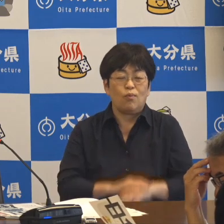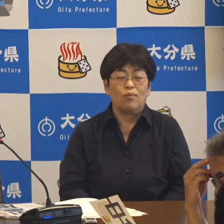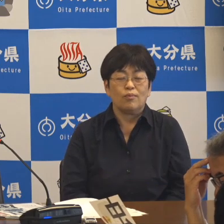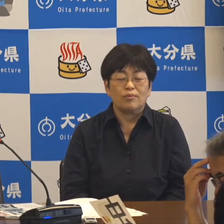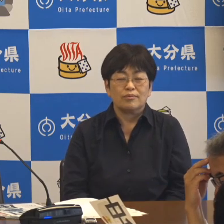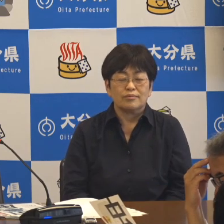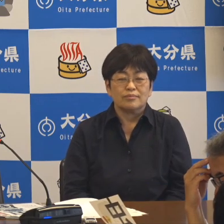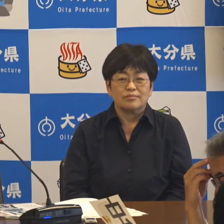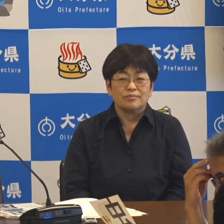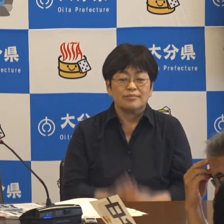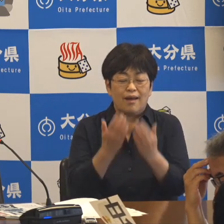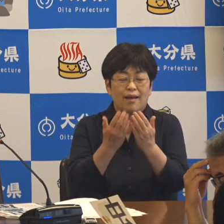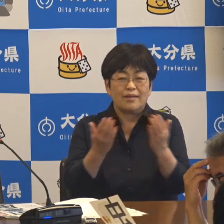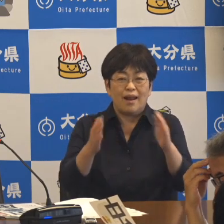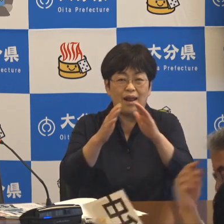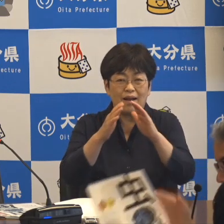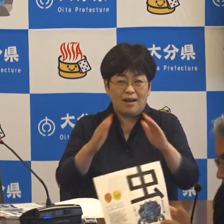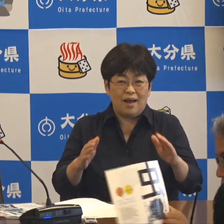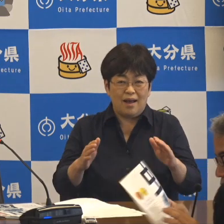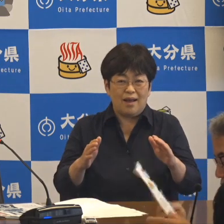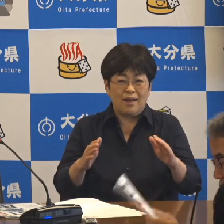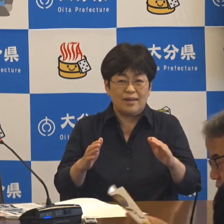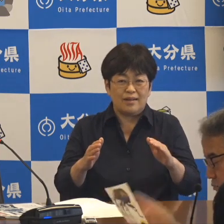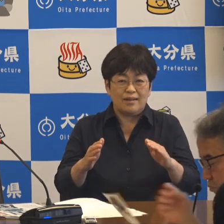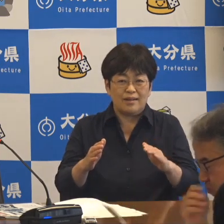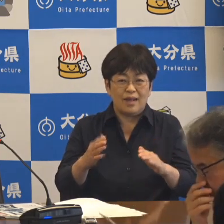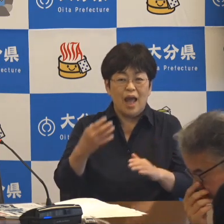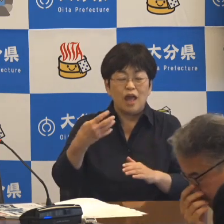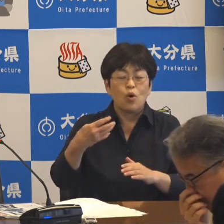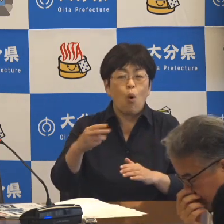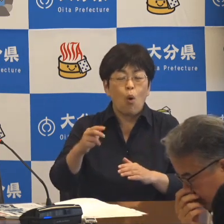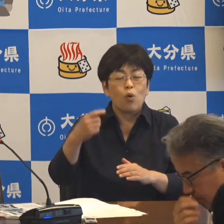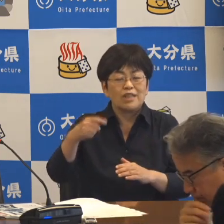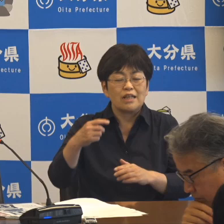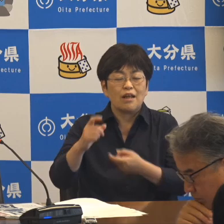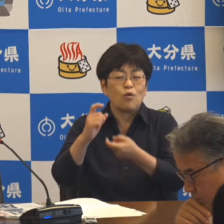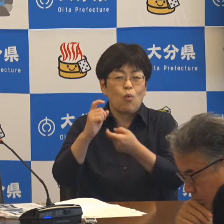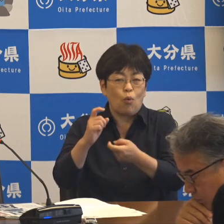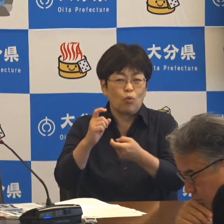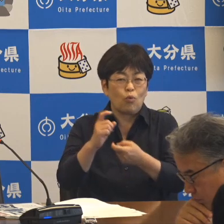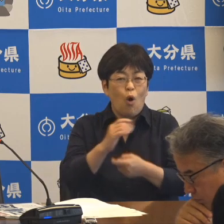会、養老先生の言葉と小檜山先生の写真を通して